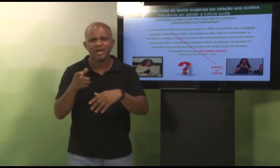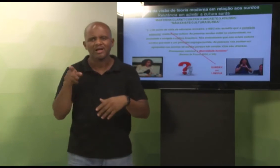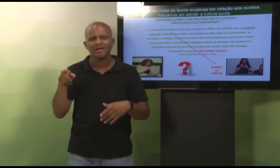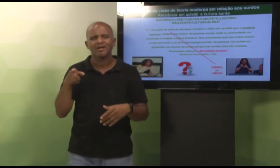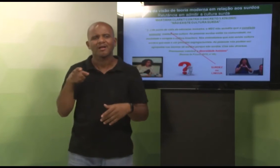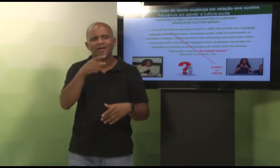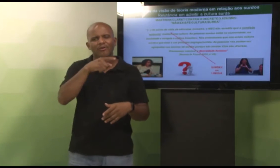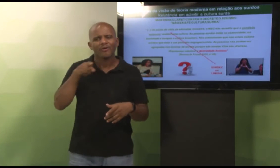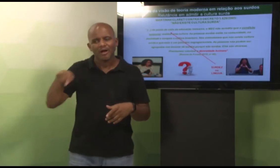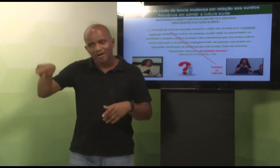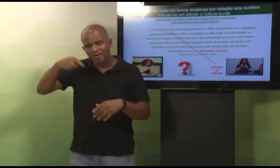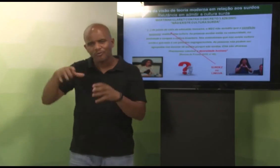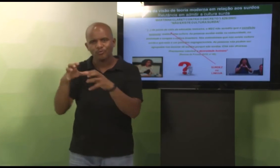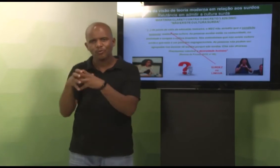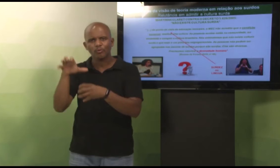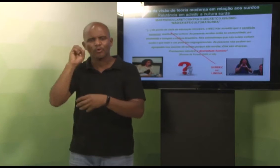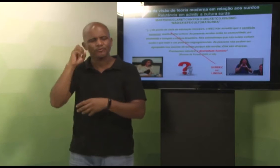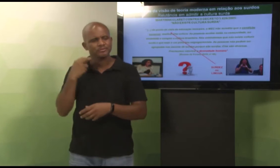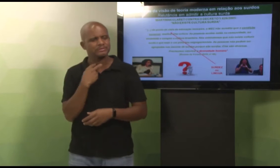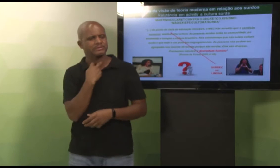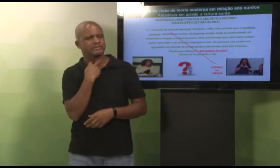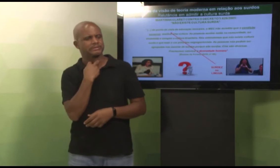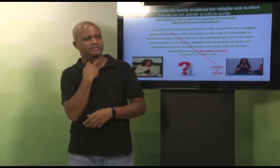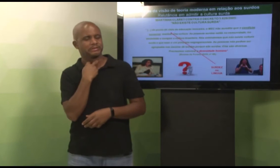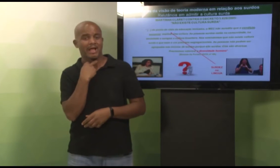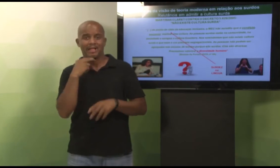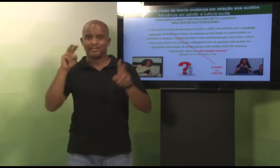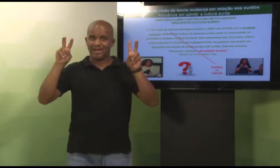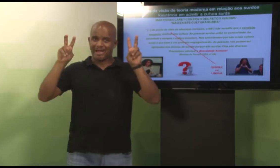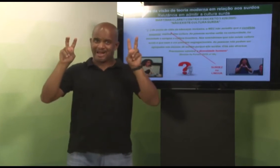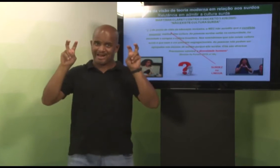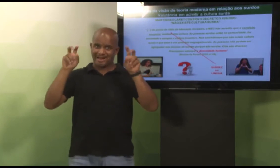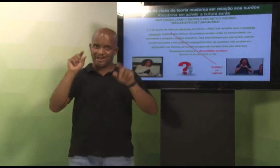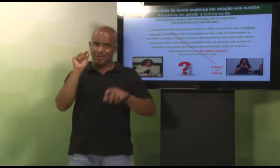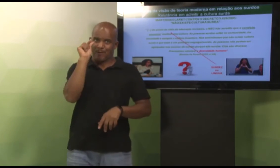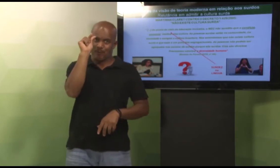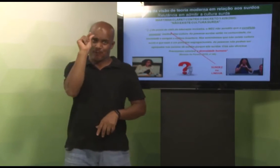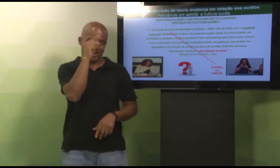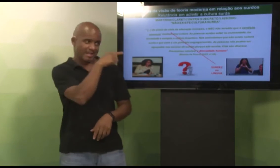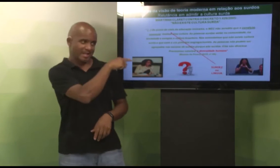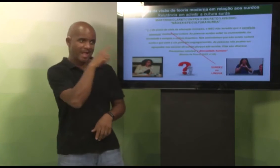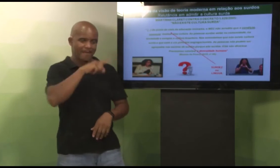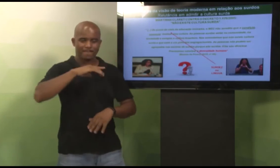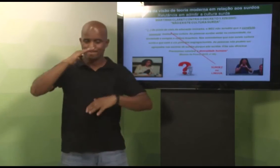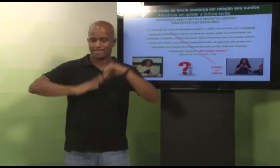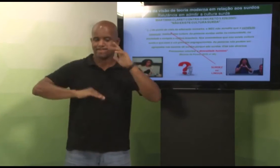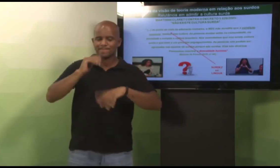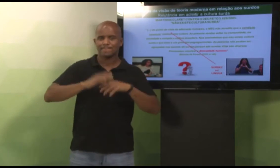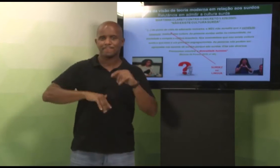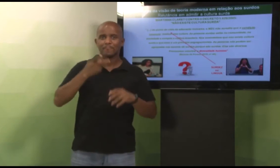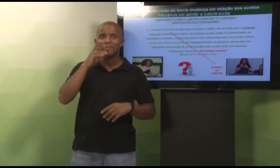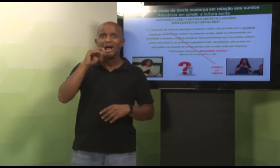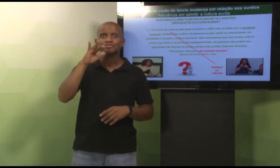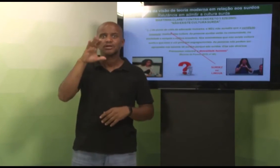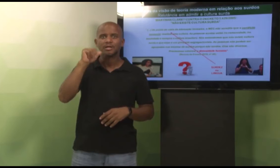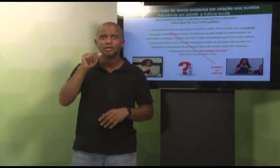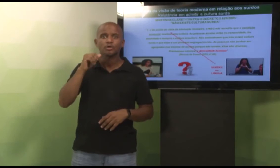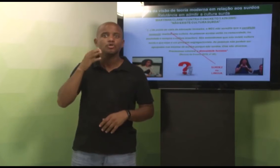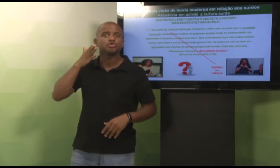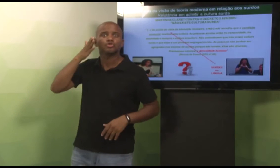E quem tinha razão nessa situação? Com o passar do tempo, a comunidade ouvinte percebeu